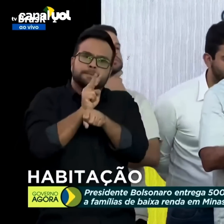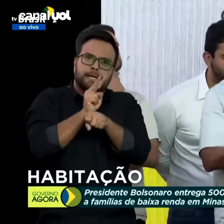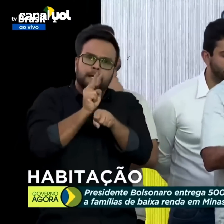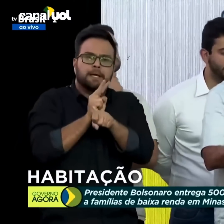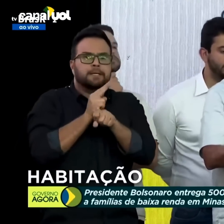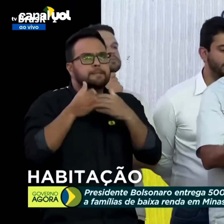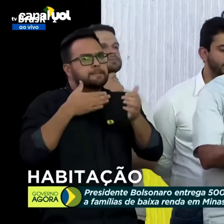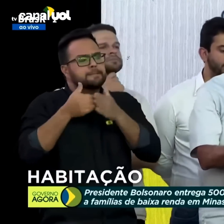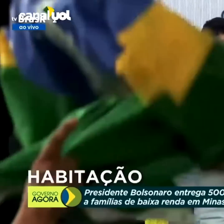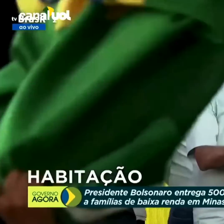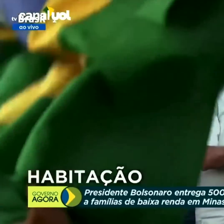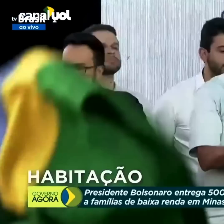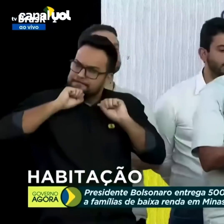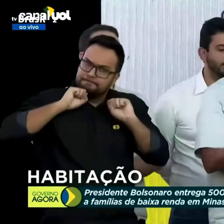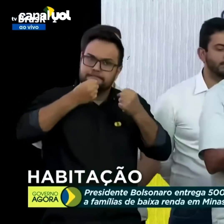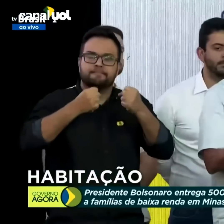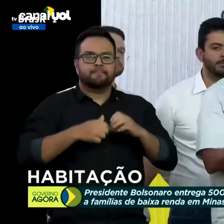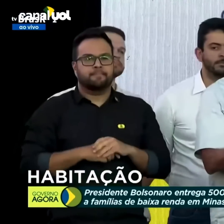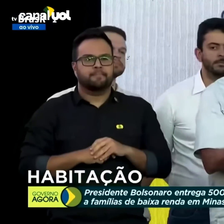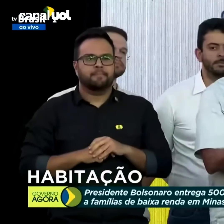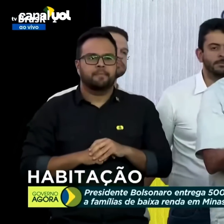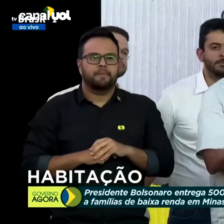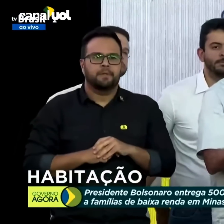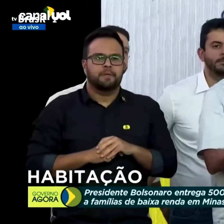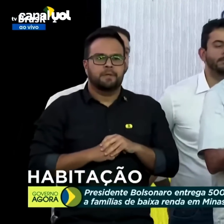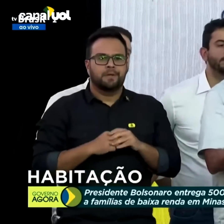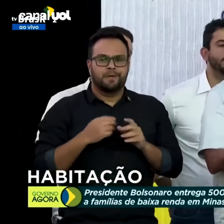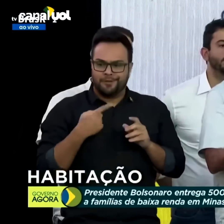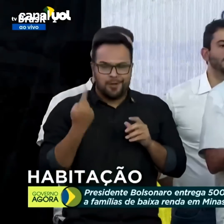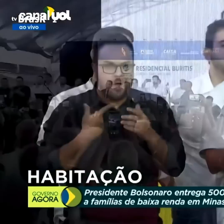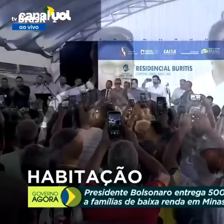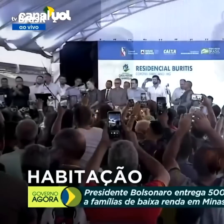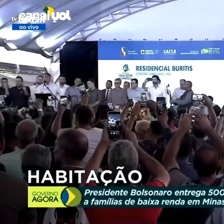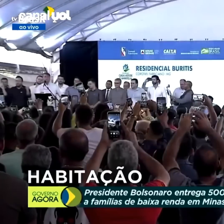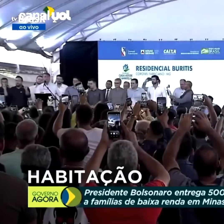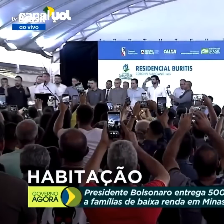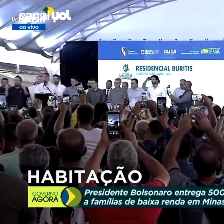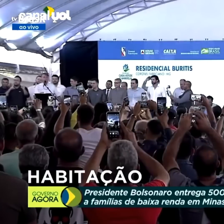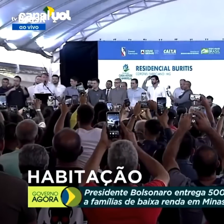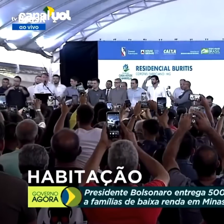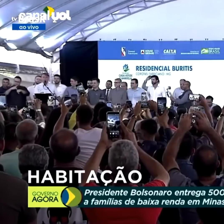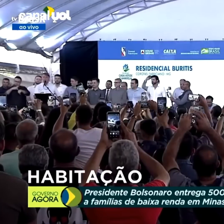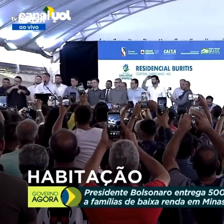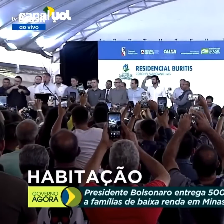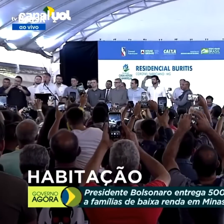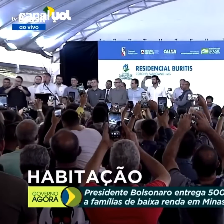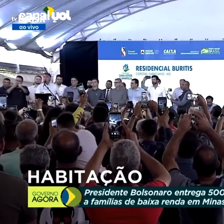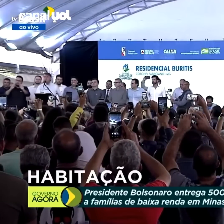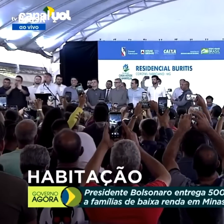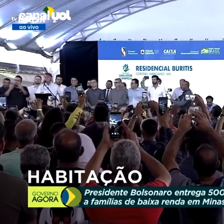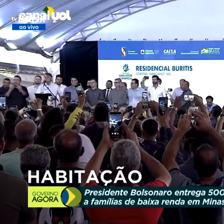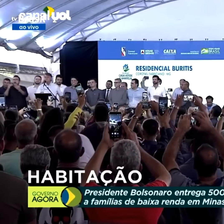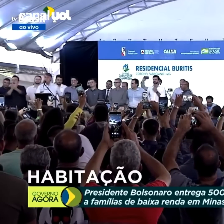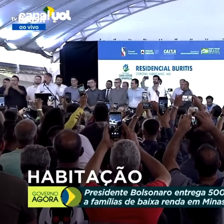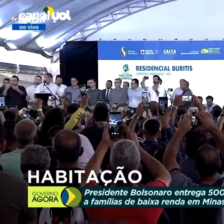custo. Não podemos admitir que quem ataque a família, quem defenda o